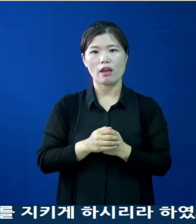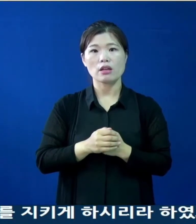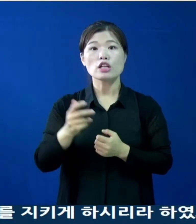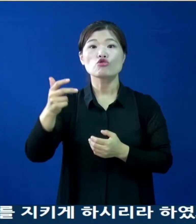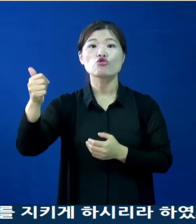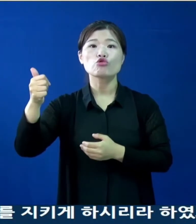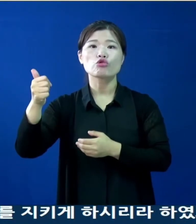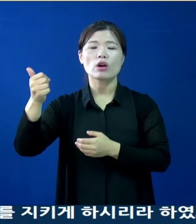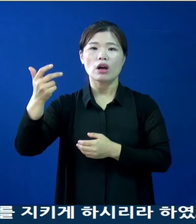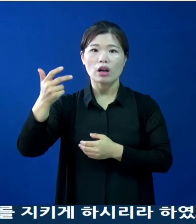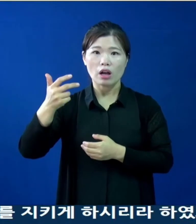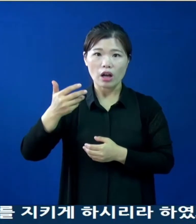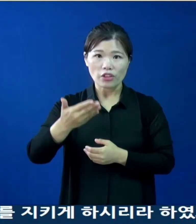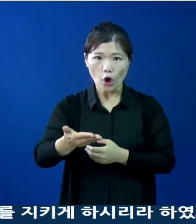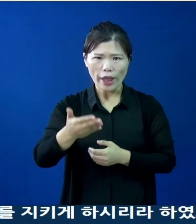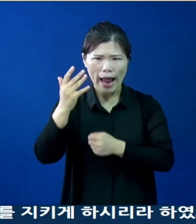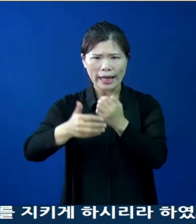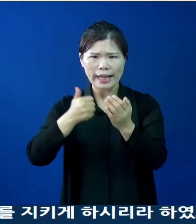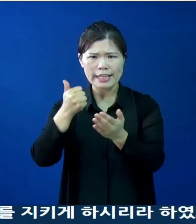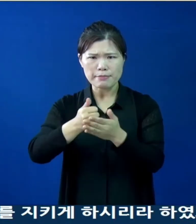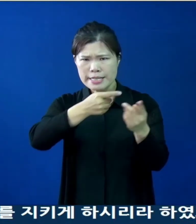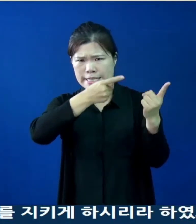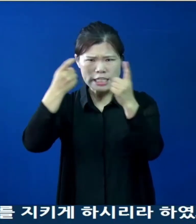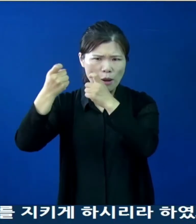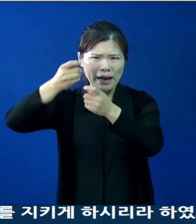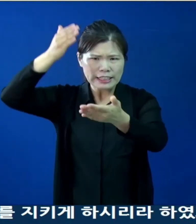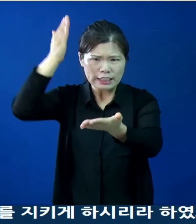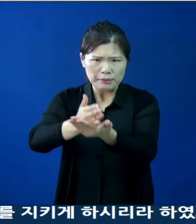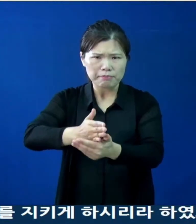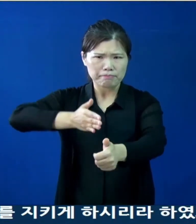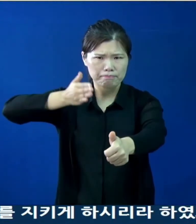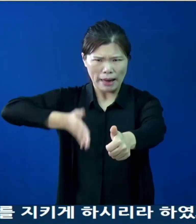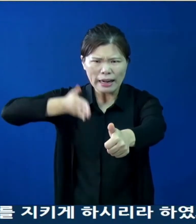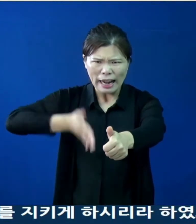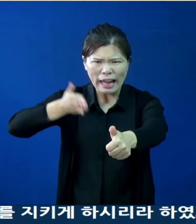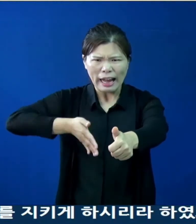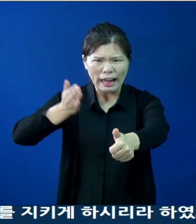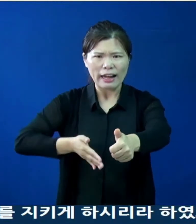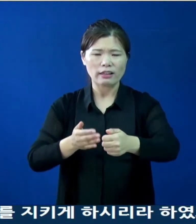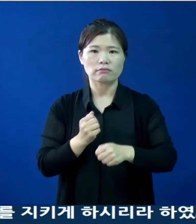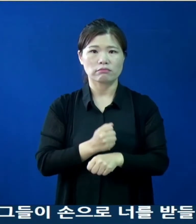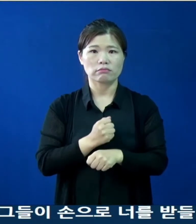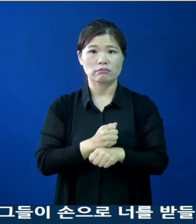주 너의 하나님을 뭐하지? 시험하지 말라 하셨느니라.